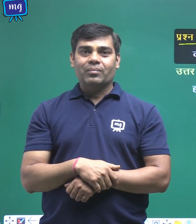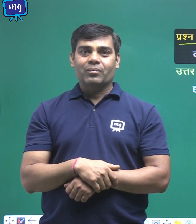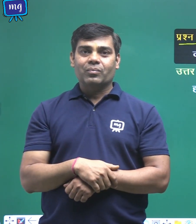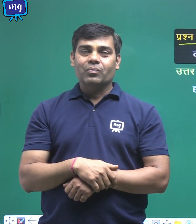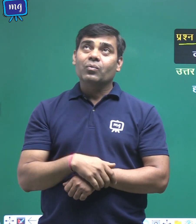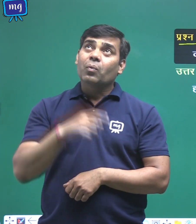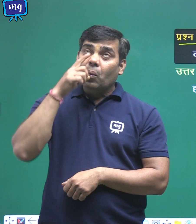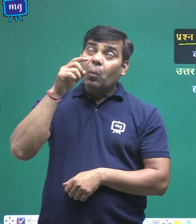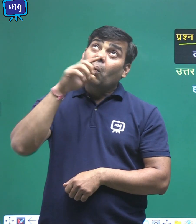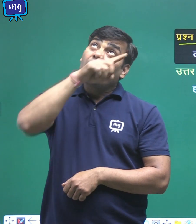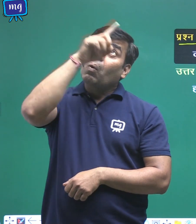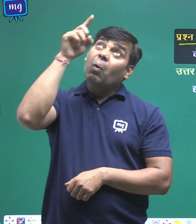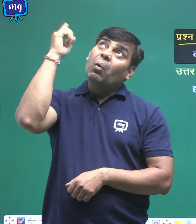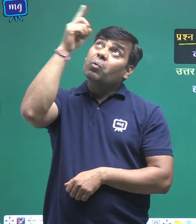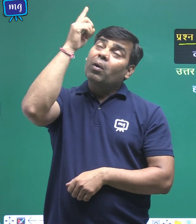आसमान में